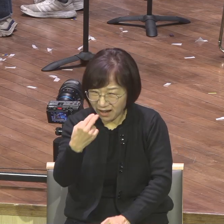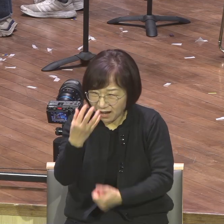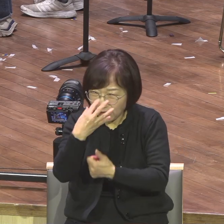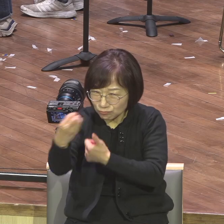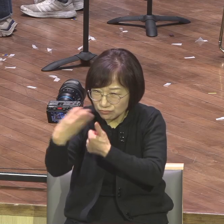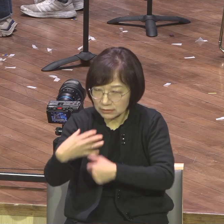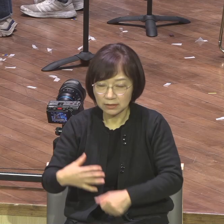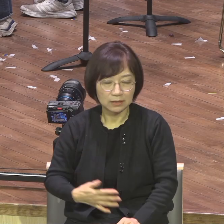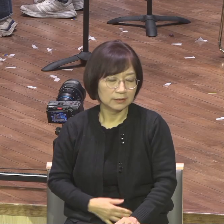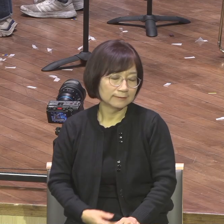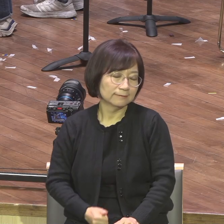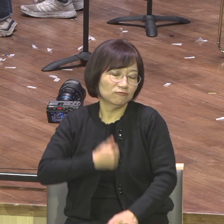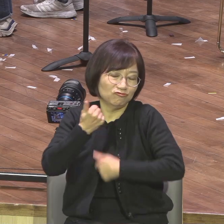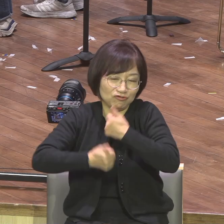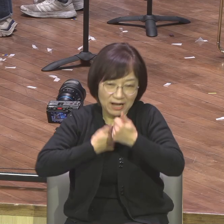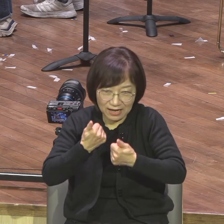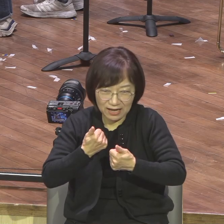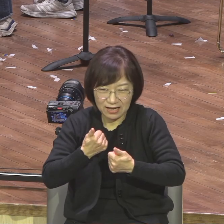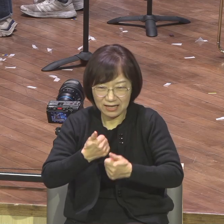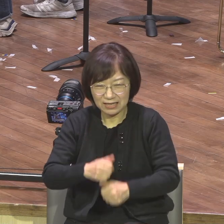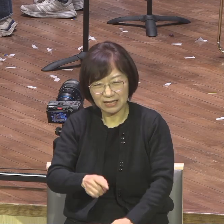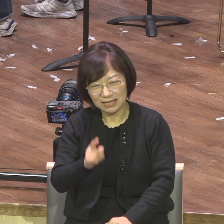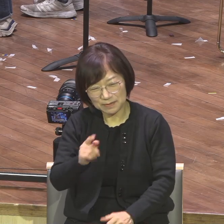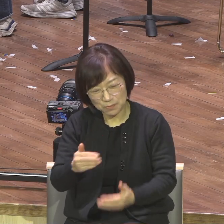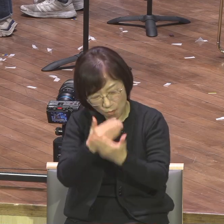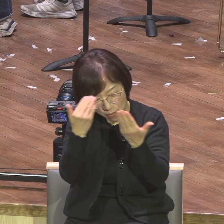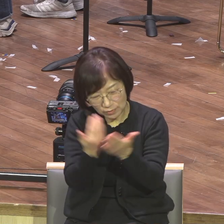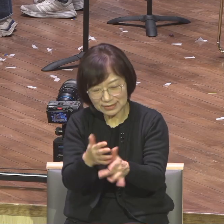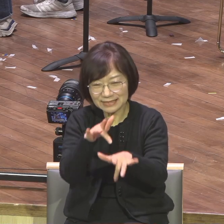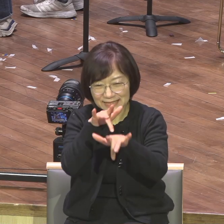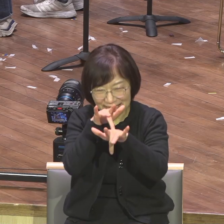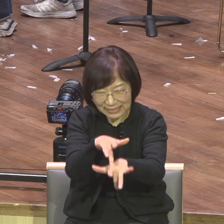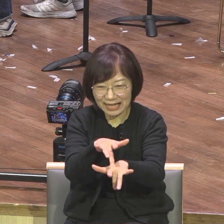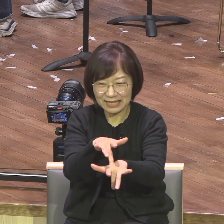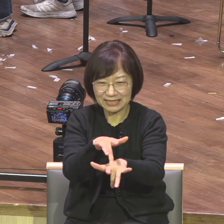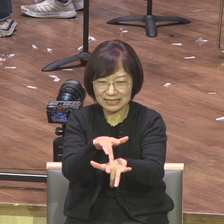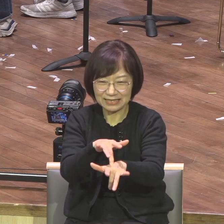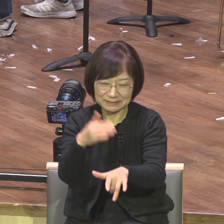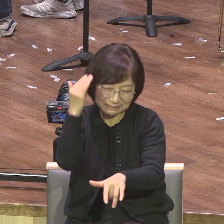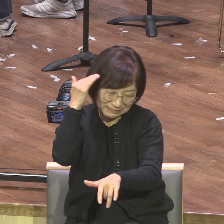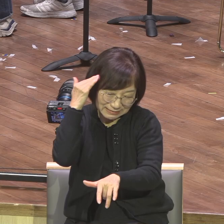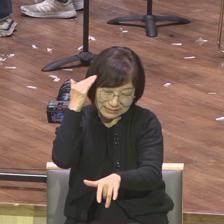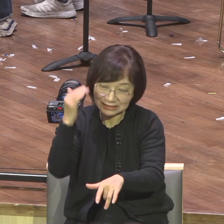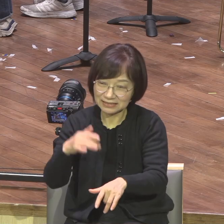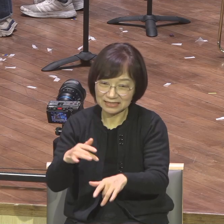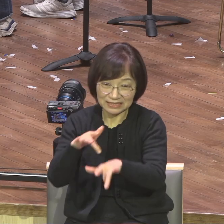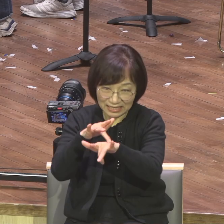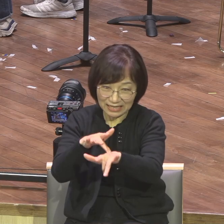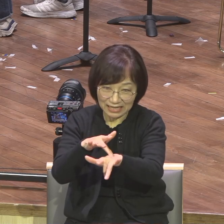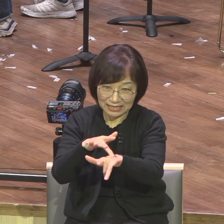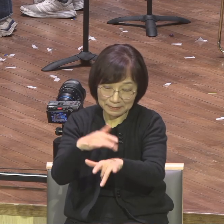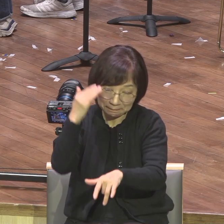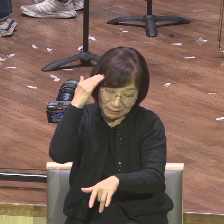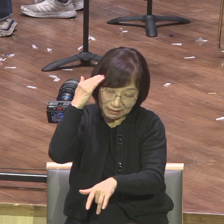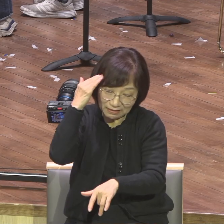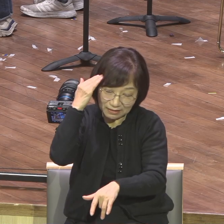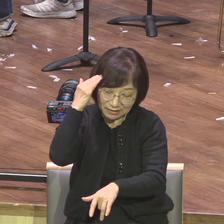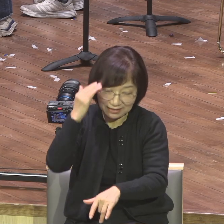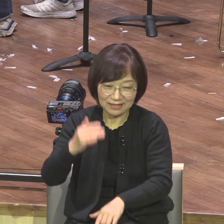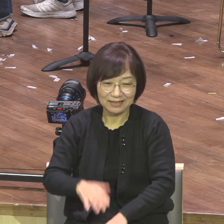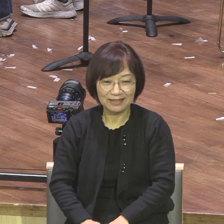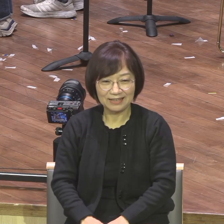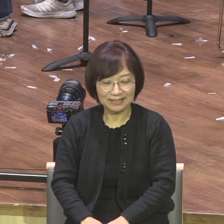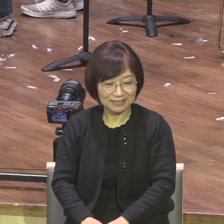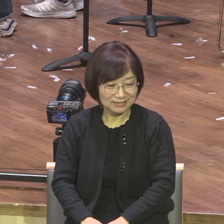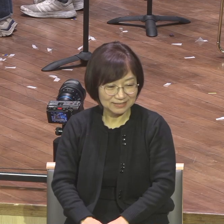하고 전부 사단 장난에 다 놀아난단 말이에요. 그래서 여러분들은 이 성탄의 의미를 확실히